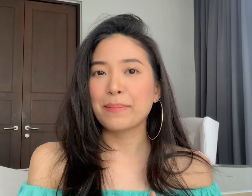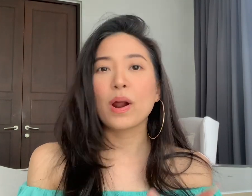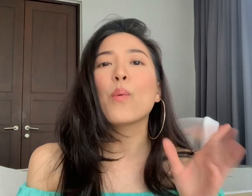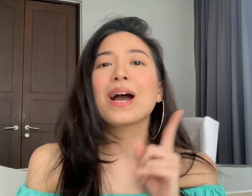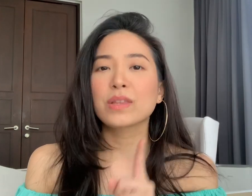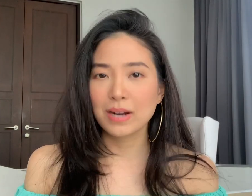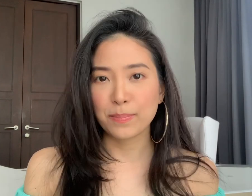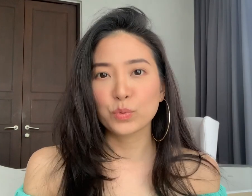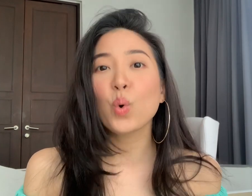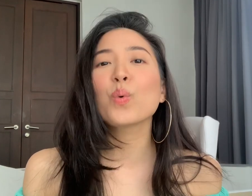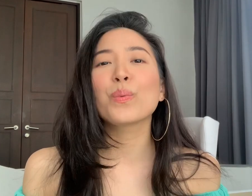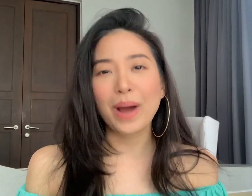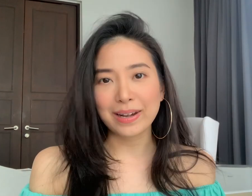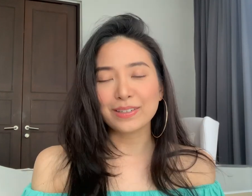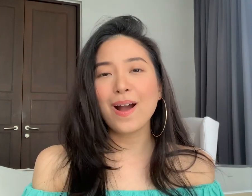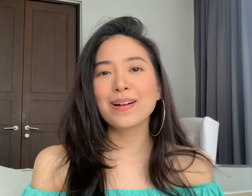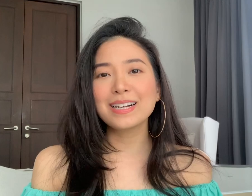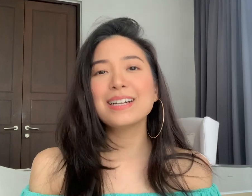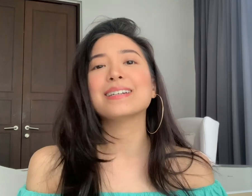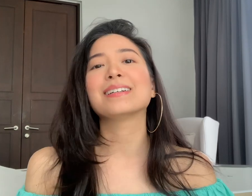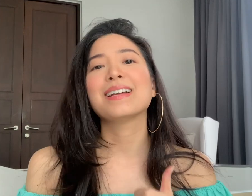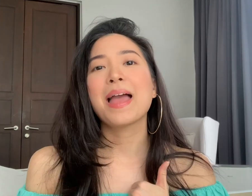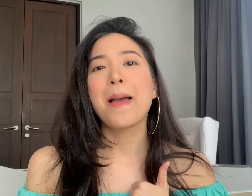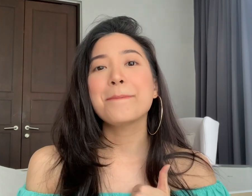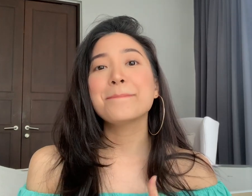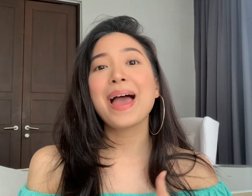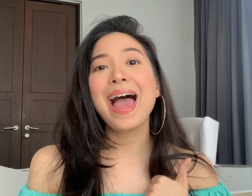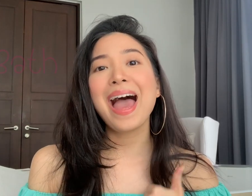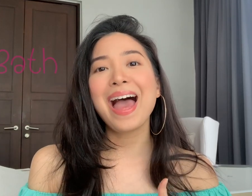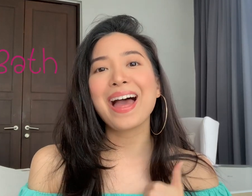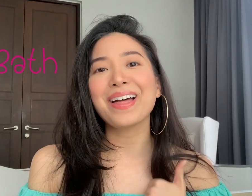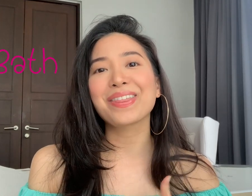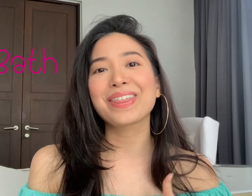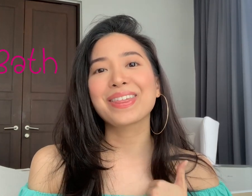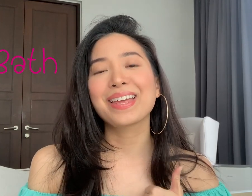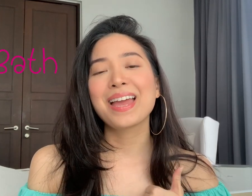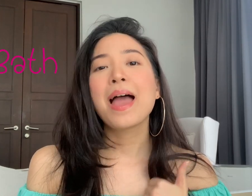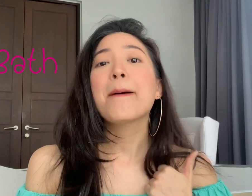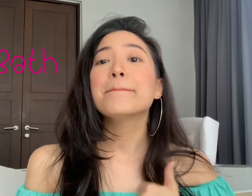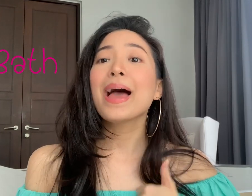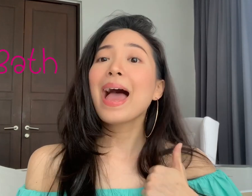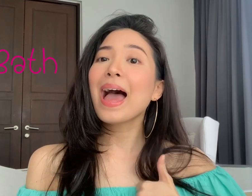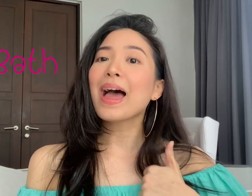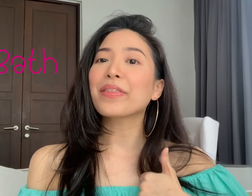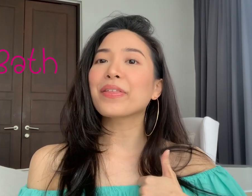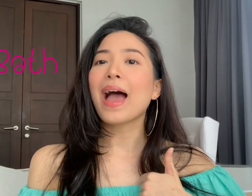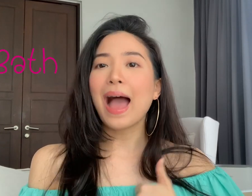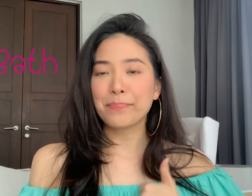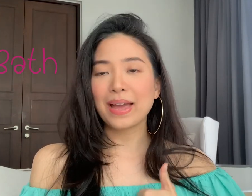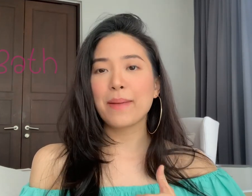ี้เพระว่าต้องทำทุกวันก็คือBassBass Haroldiem